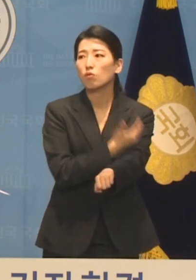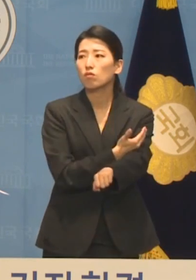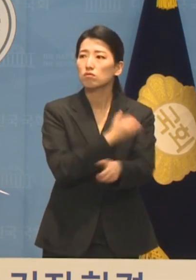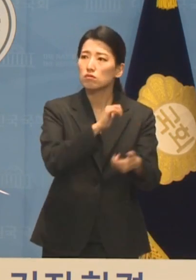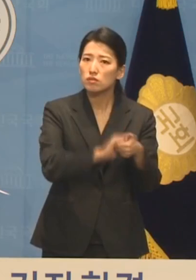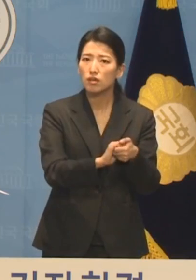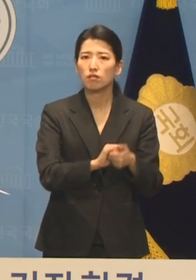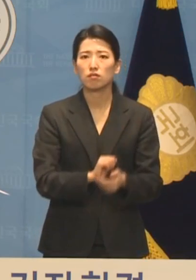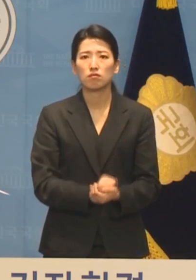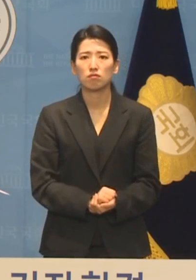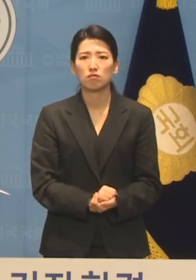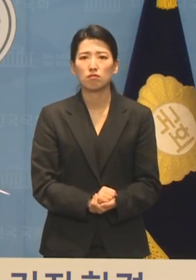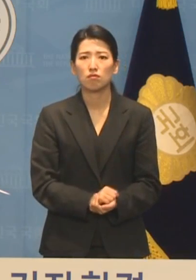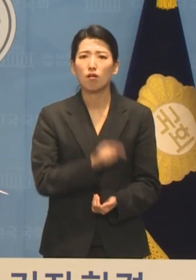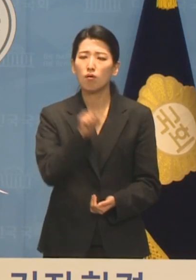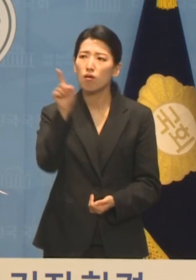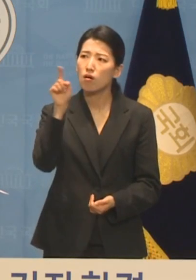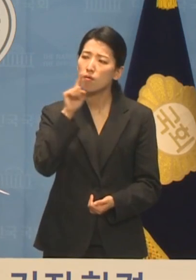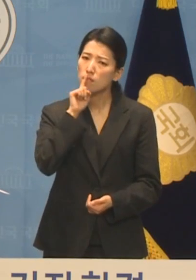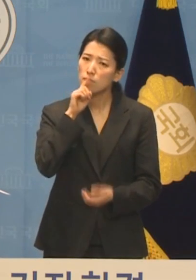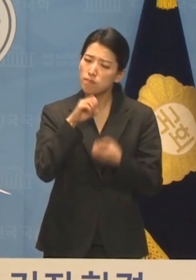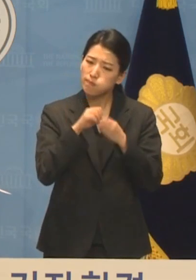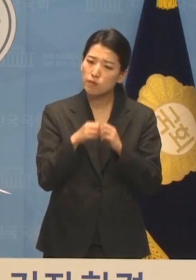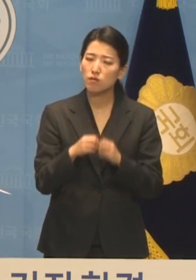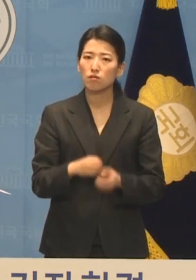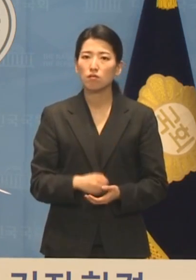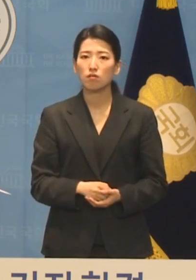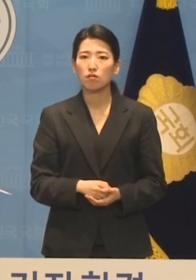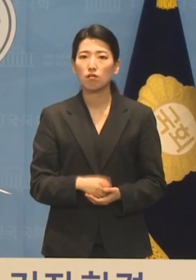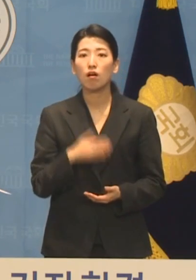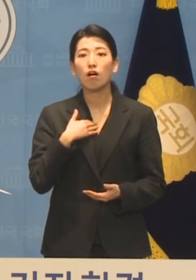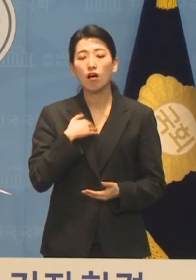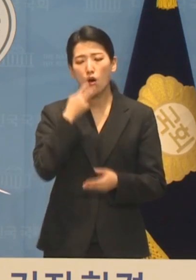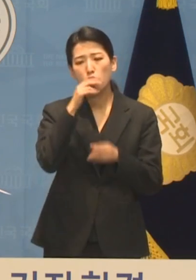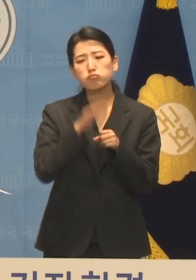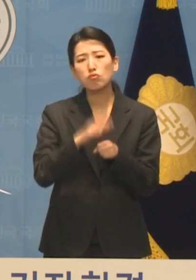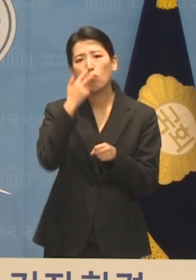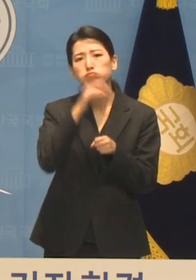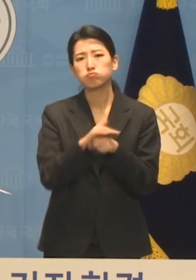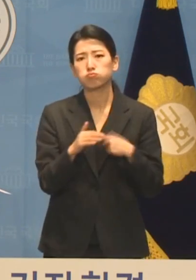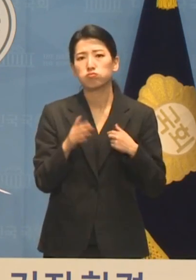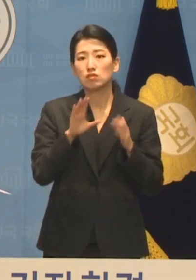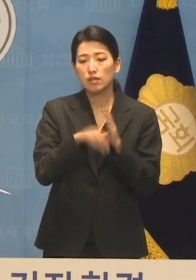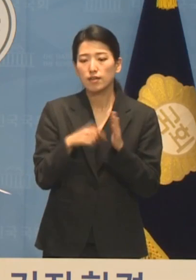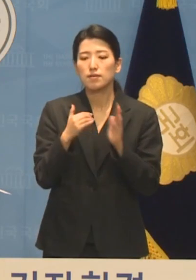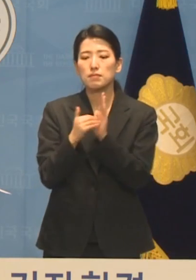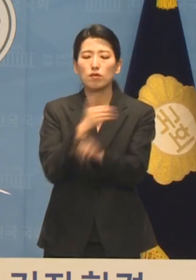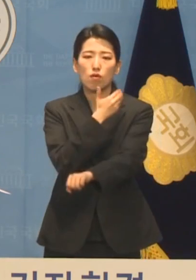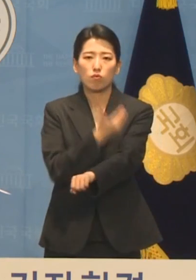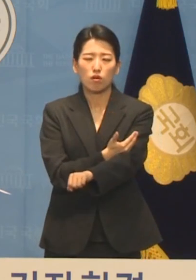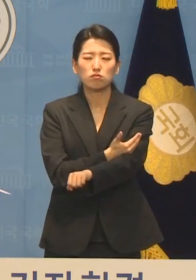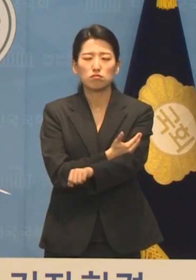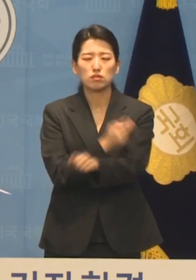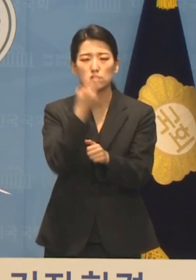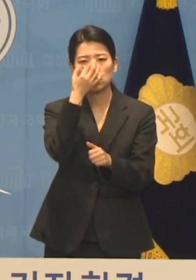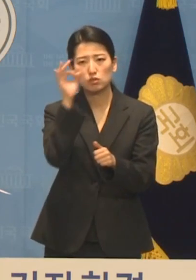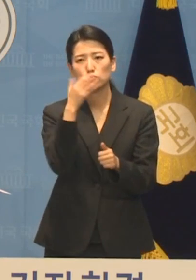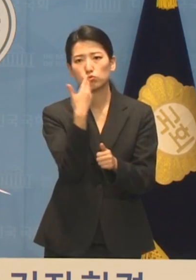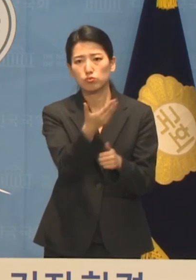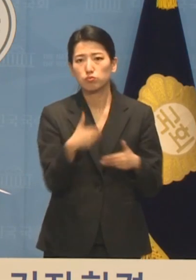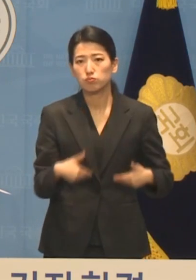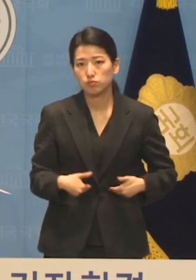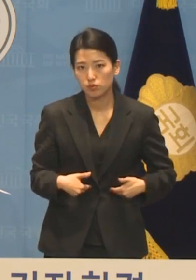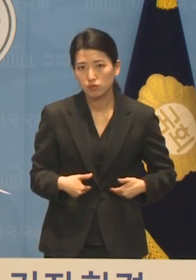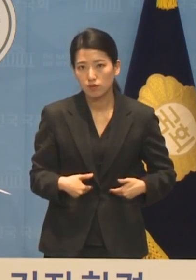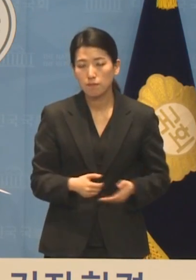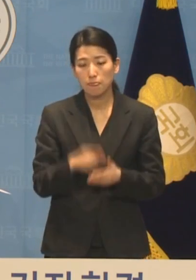이 논리는 완전히 궤변입니다. 억울한 재판을 방지하기 위해 방어권을 인정하는 것입니다. 그 방어권의 핵심은